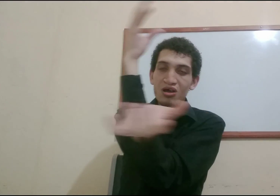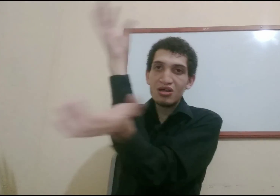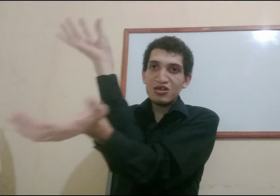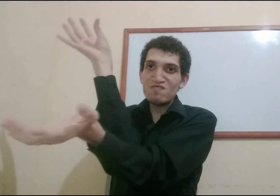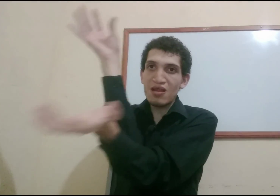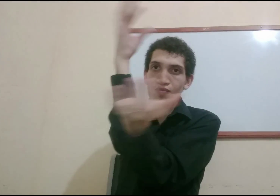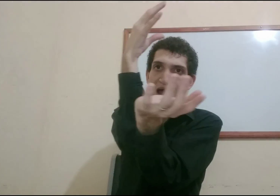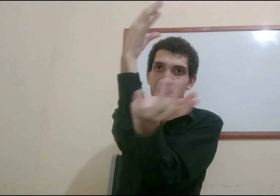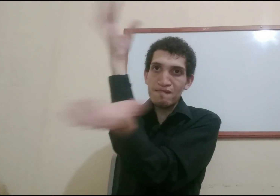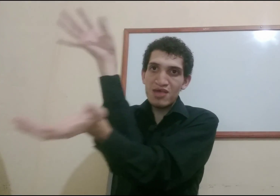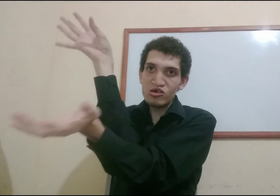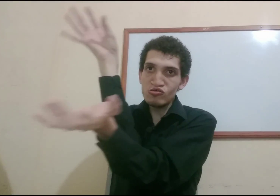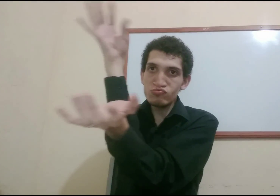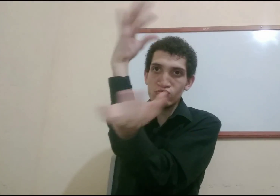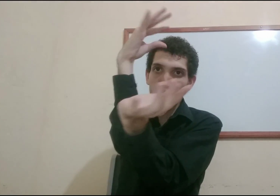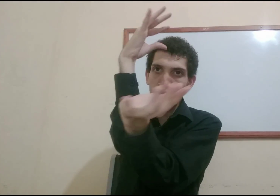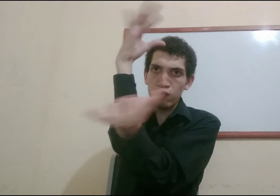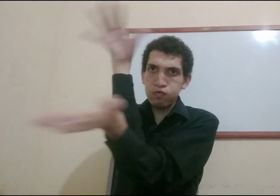se vem, tá? Mexe junto.